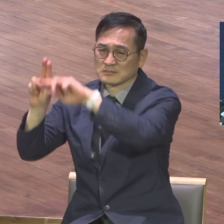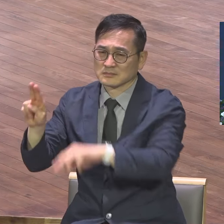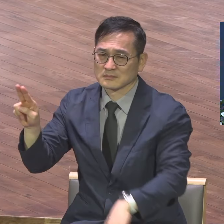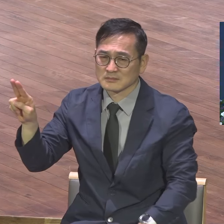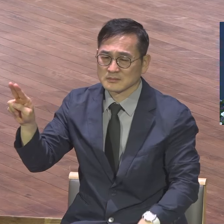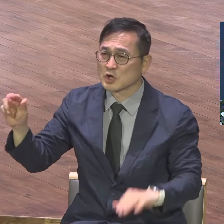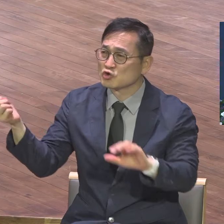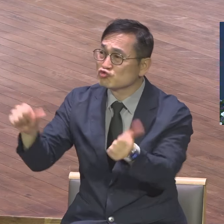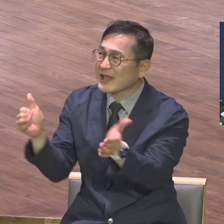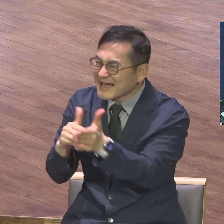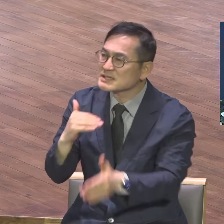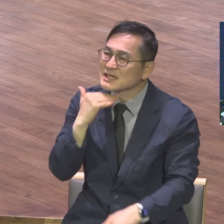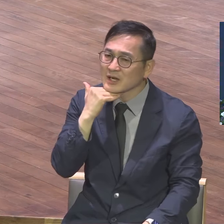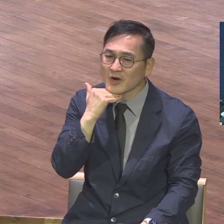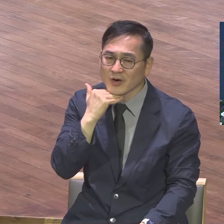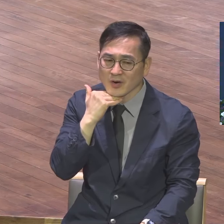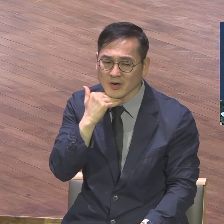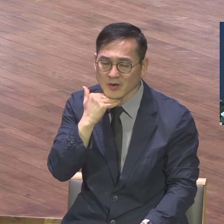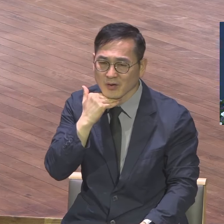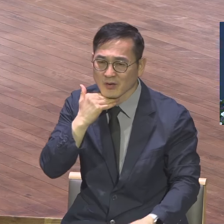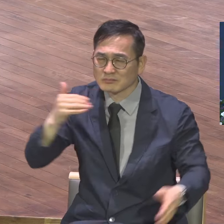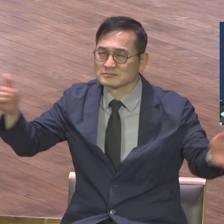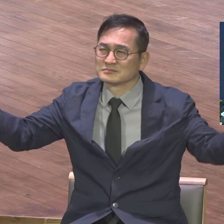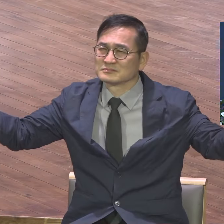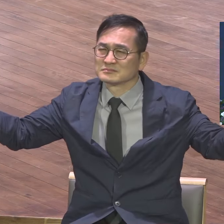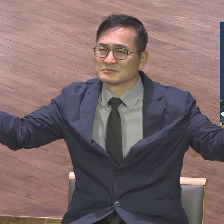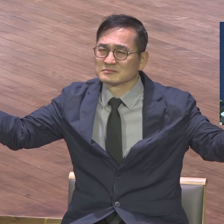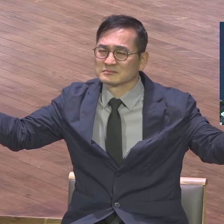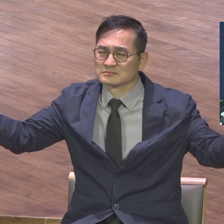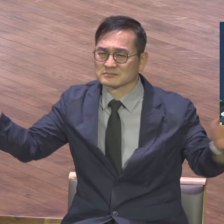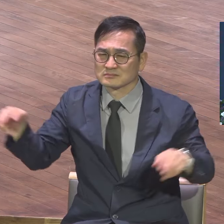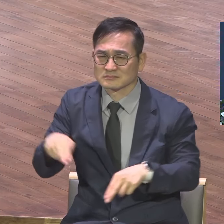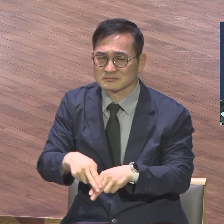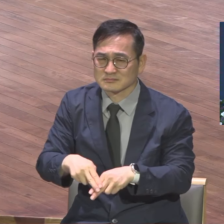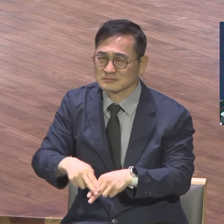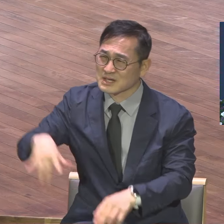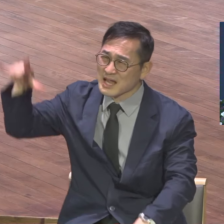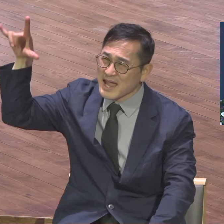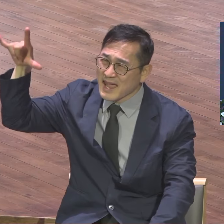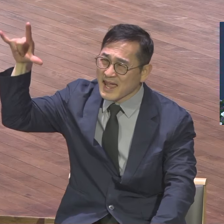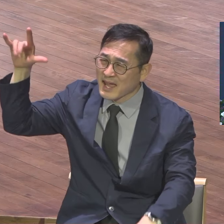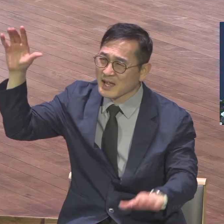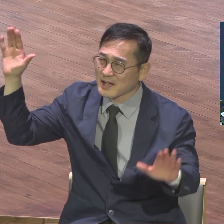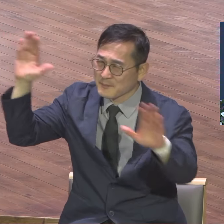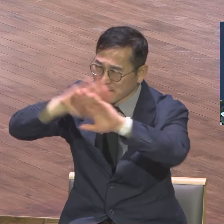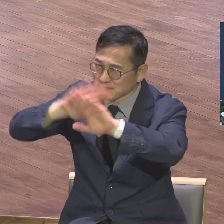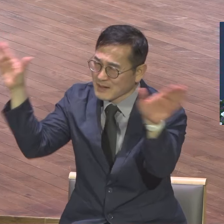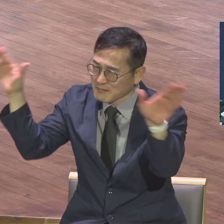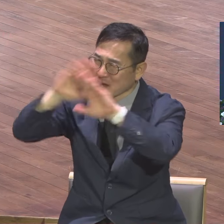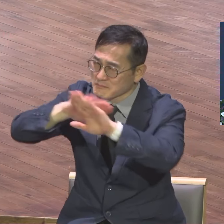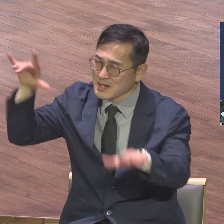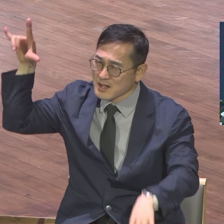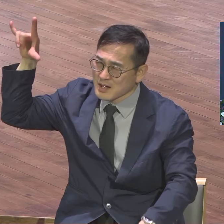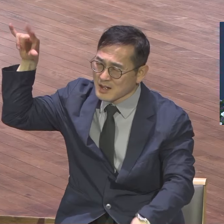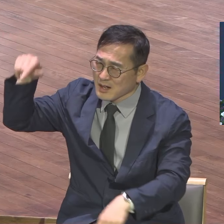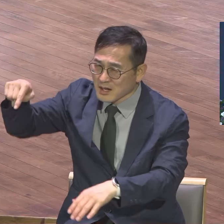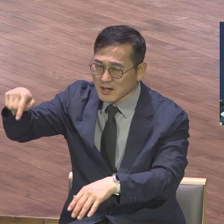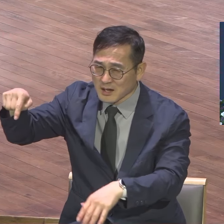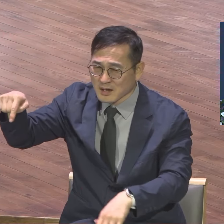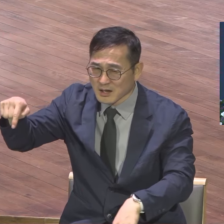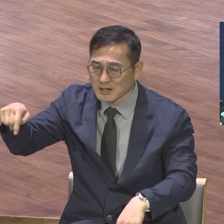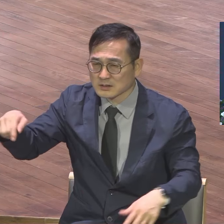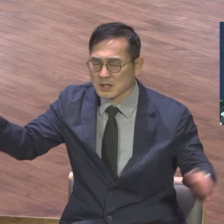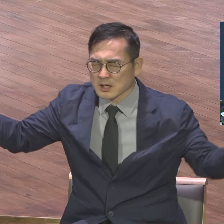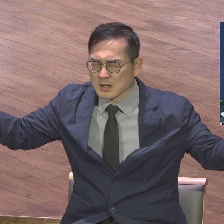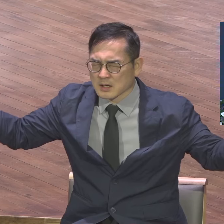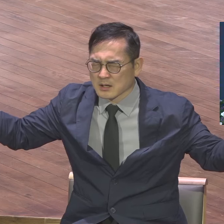개구리 양발 딱 묶어 놓고 못을 쳐가지고 말라 죽이듯이 그래 죽이는 게 십자가 처형이에요. 이 내가 죽을